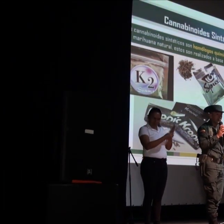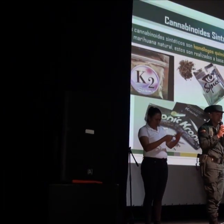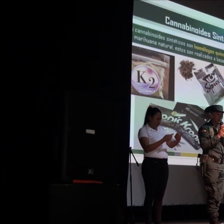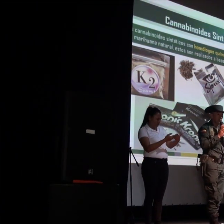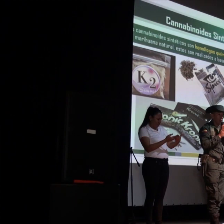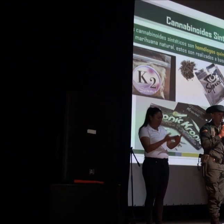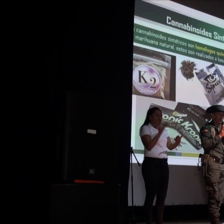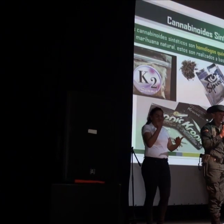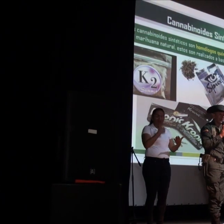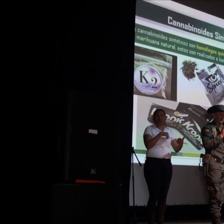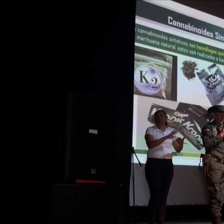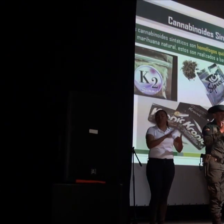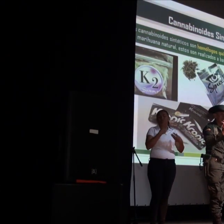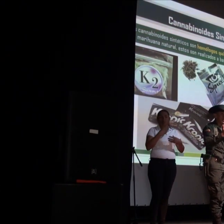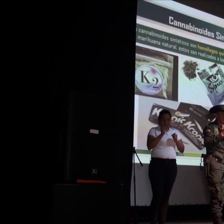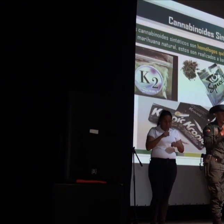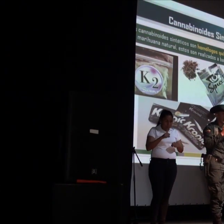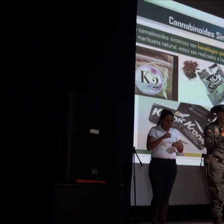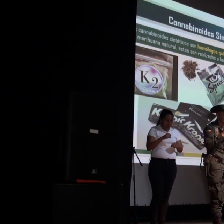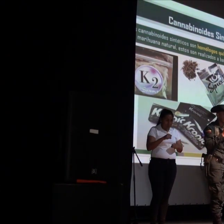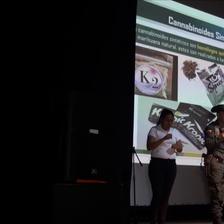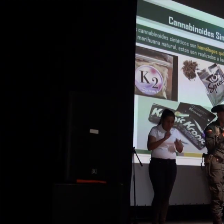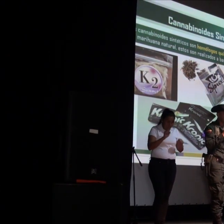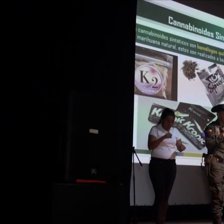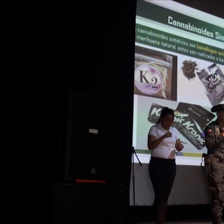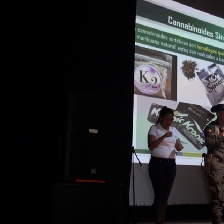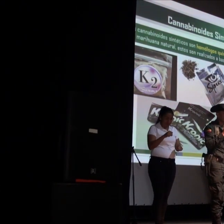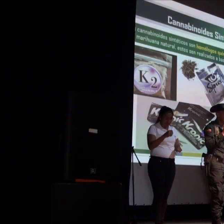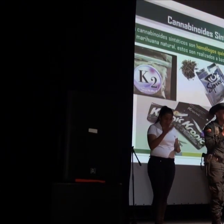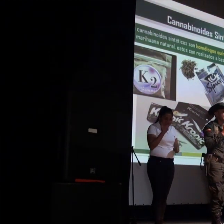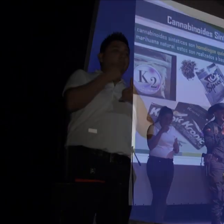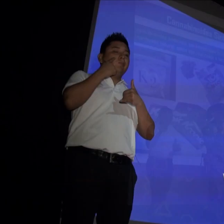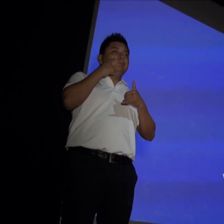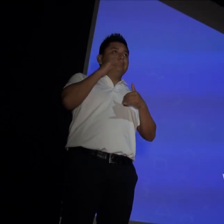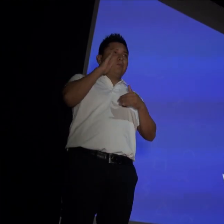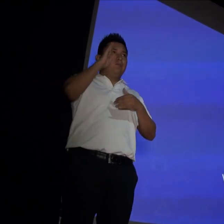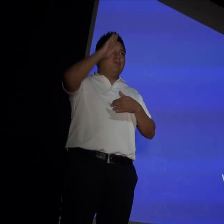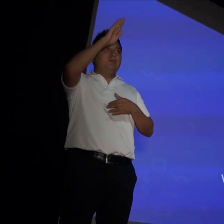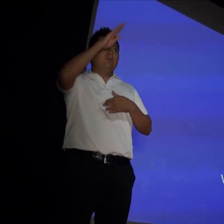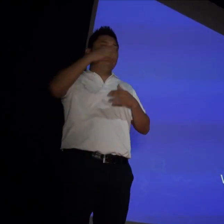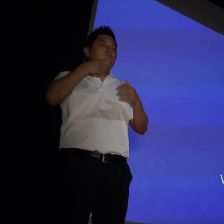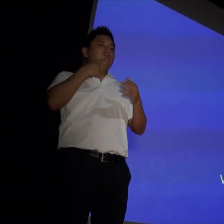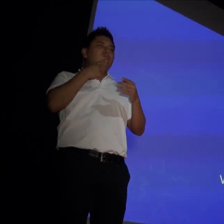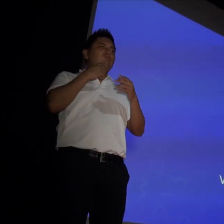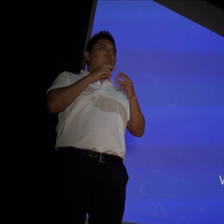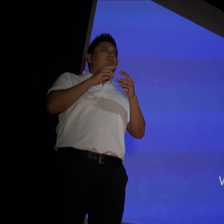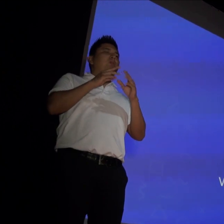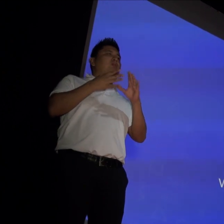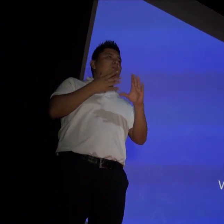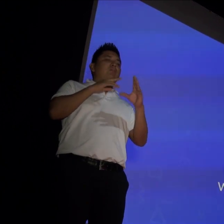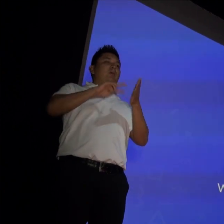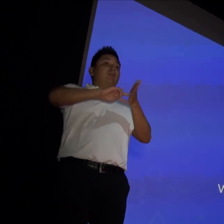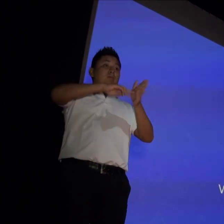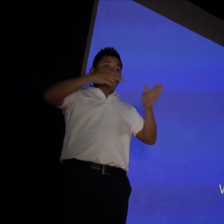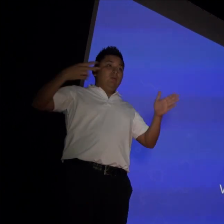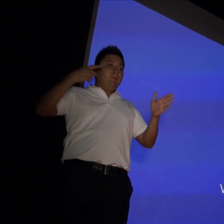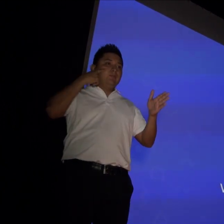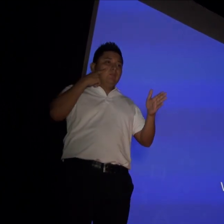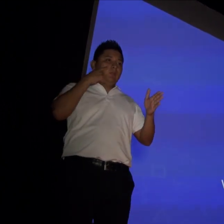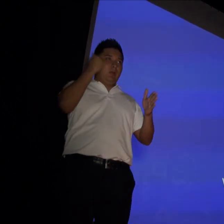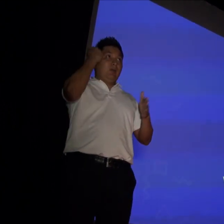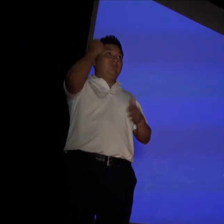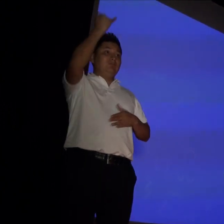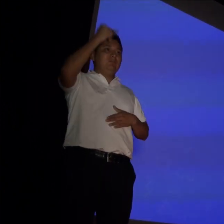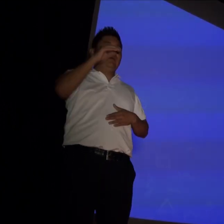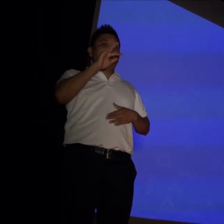consumir? ¿Qué dirían ustedes? Ha diseñado el programa En Ti Confío